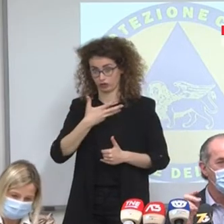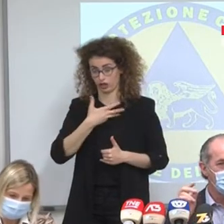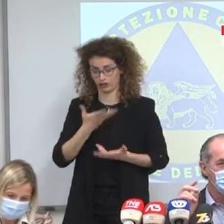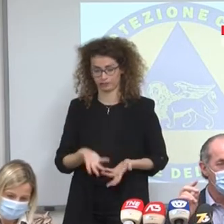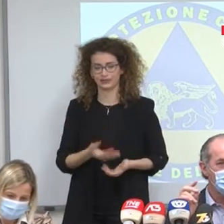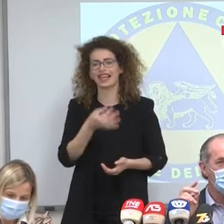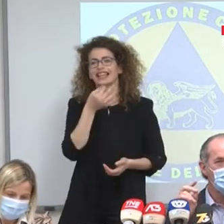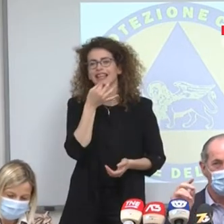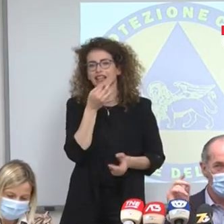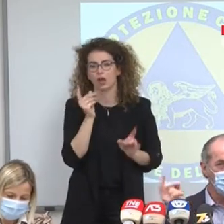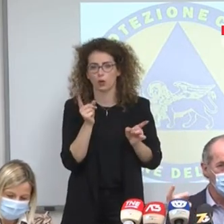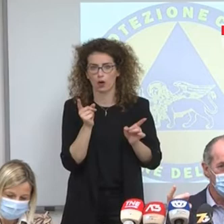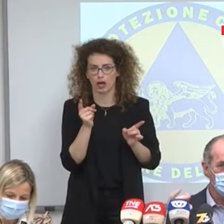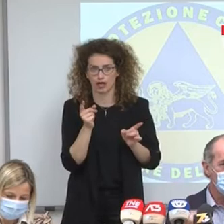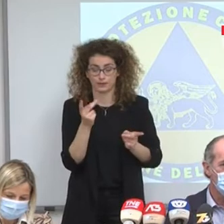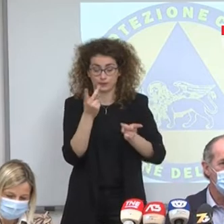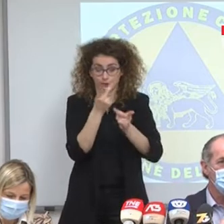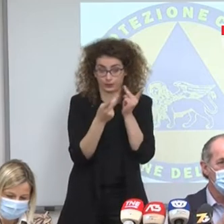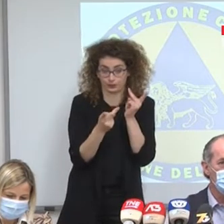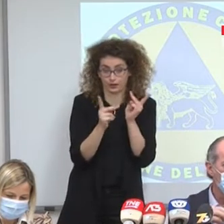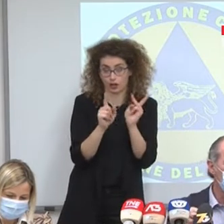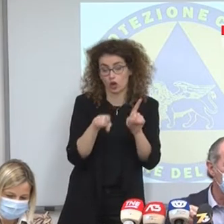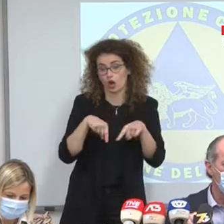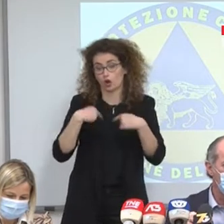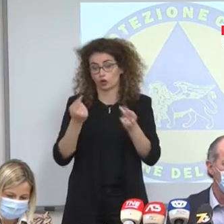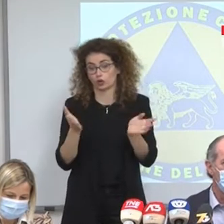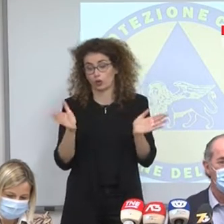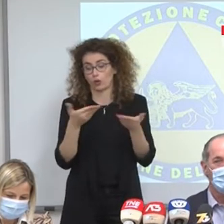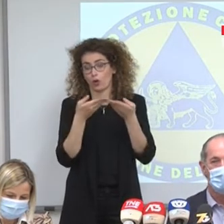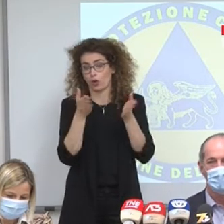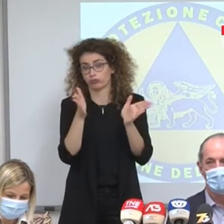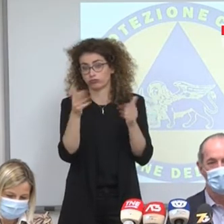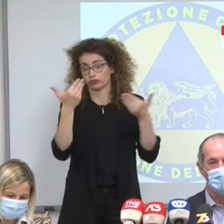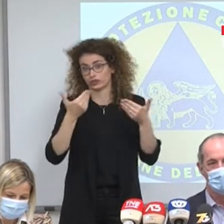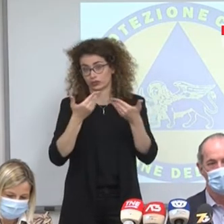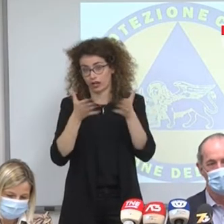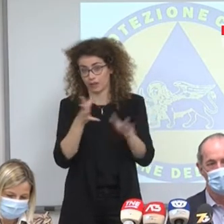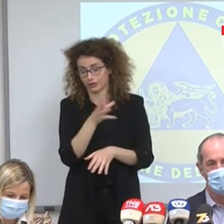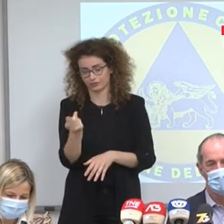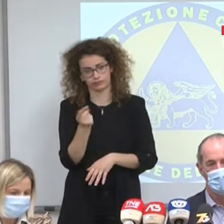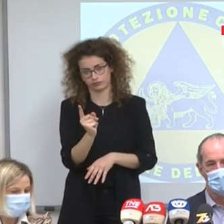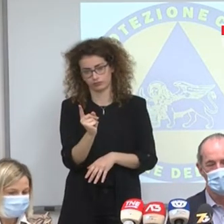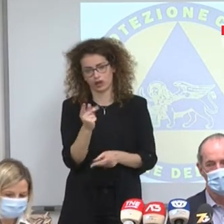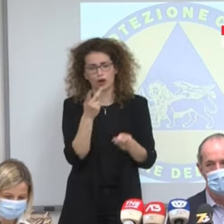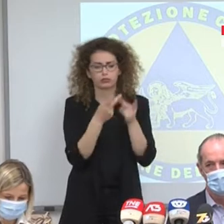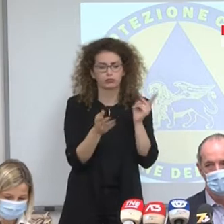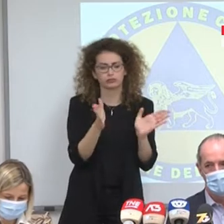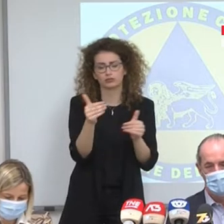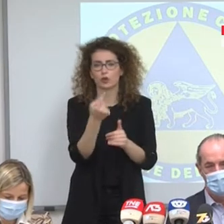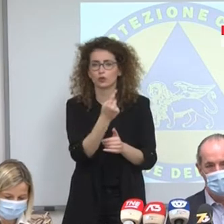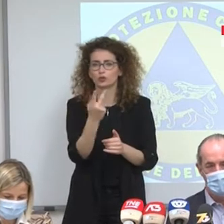dire sperimentare per aprirli tutti, cioè sperimentare con uno, due, tre locali e fare un monitoraggio